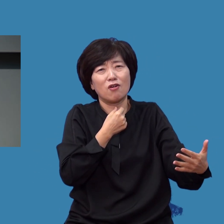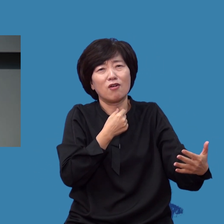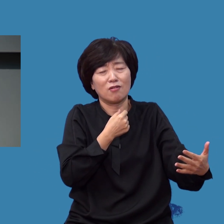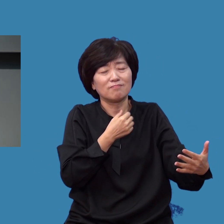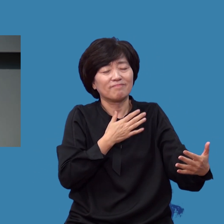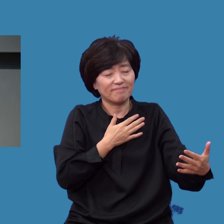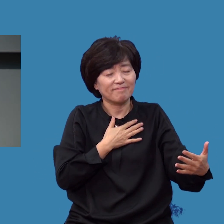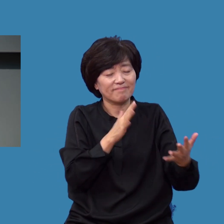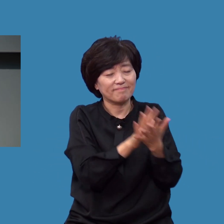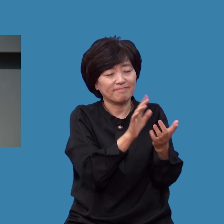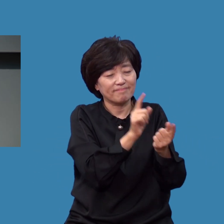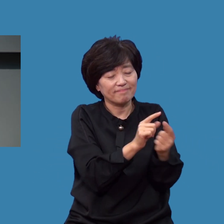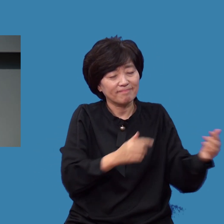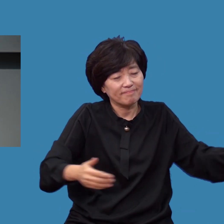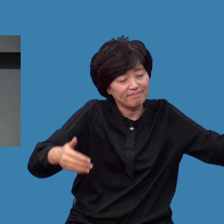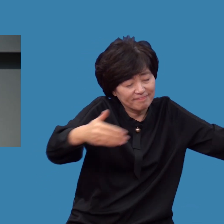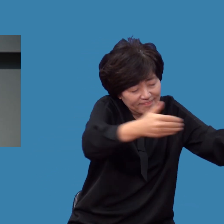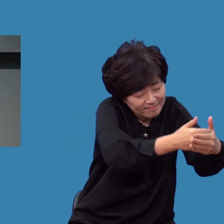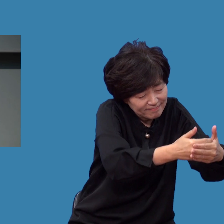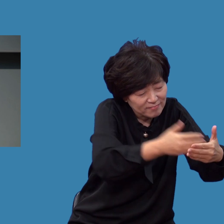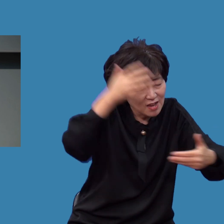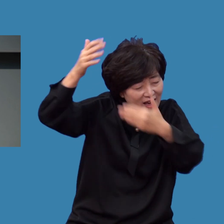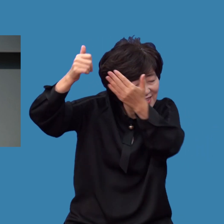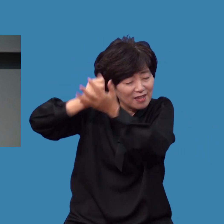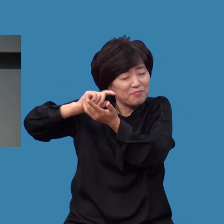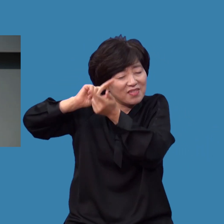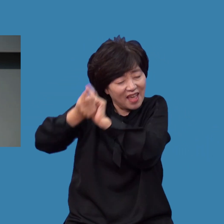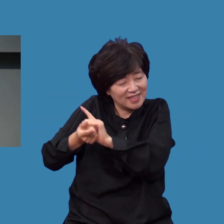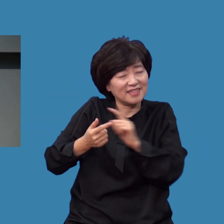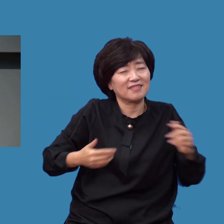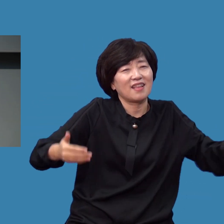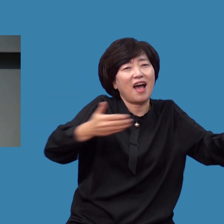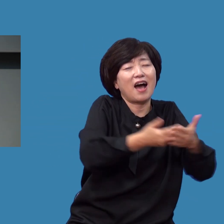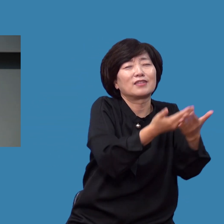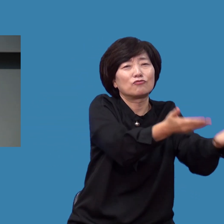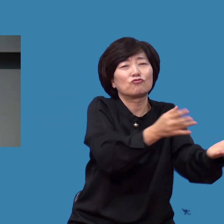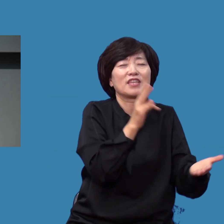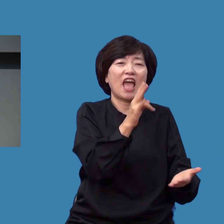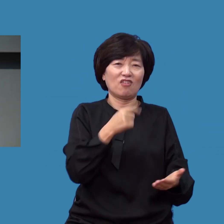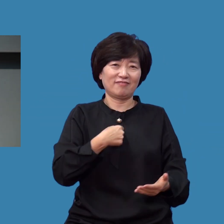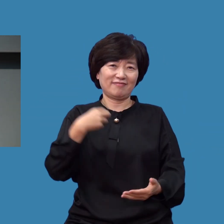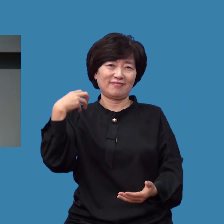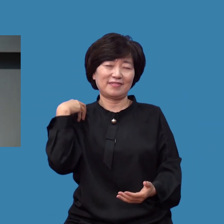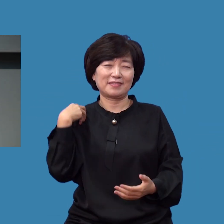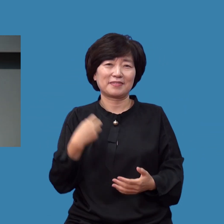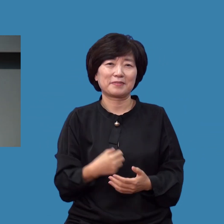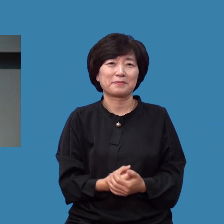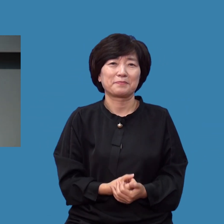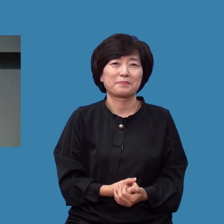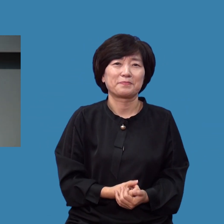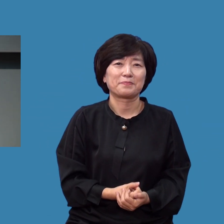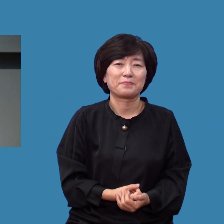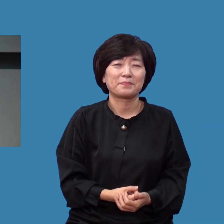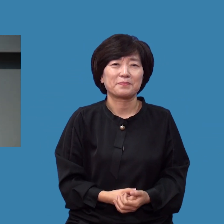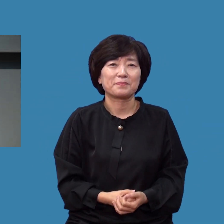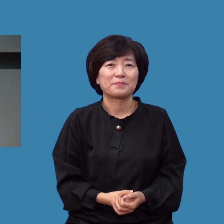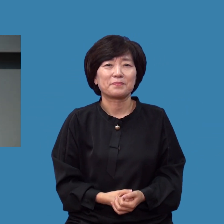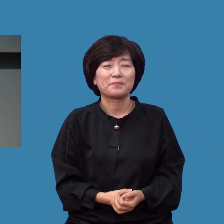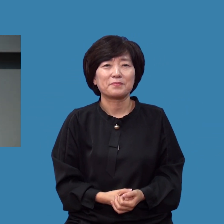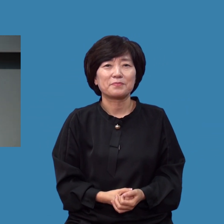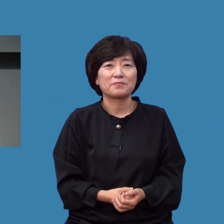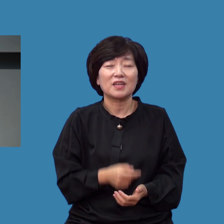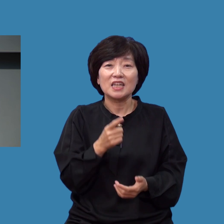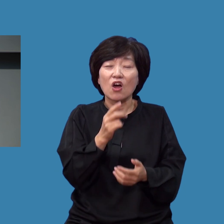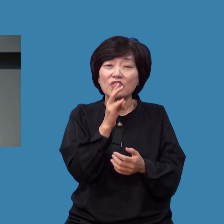꼭 끌어안아주면 하나님을 대언한 것이지. 그게 예언이라는 거예요. 그래서